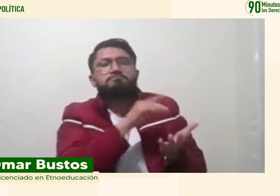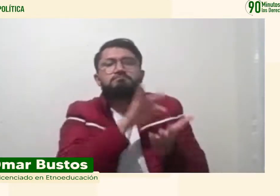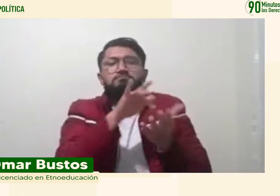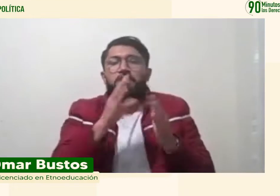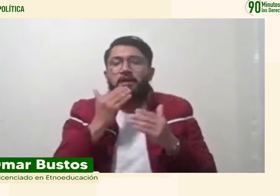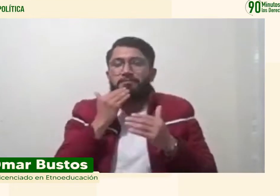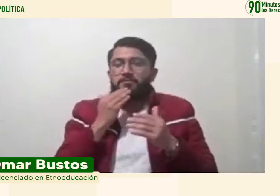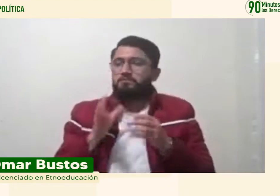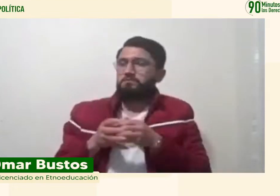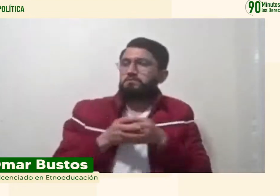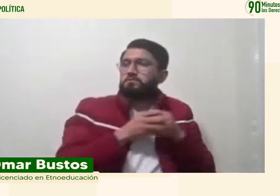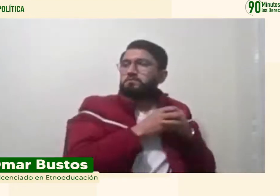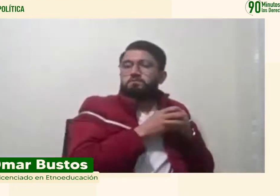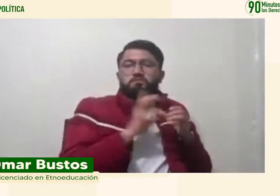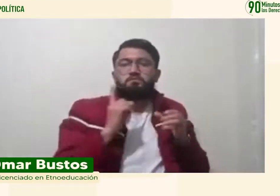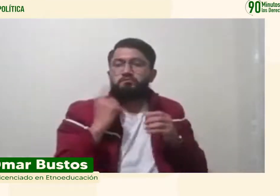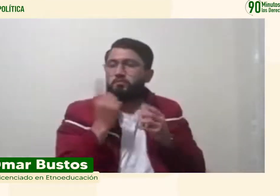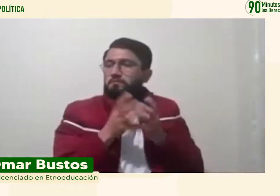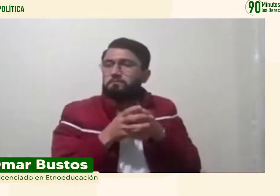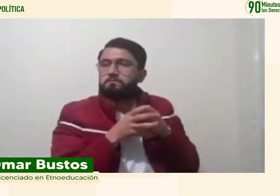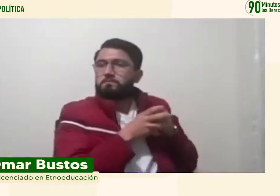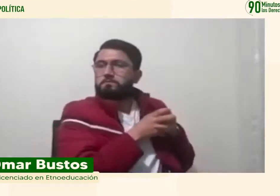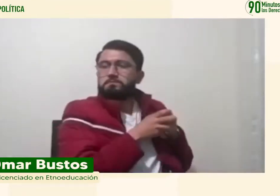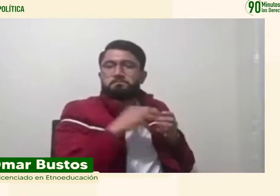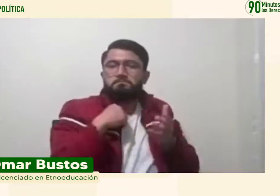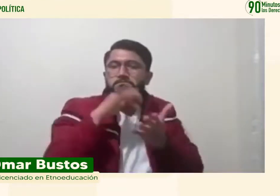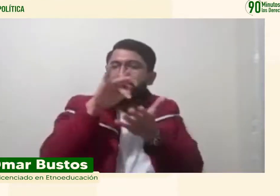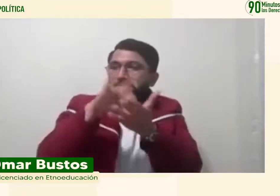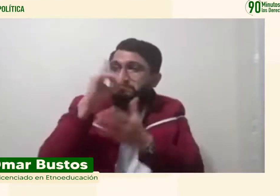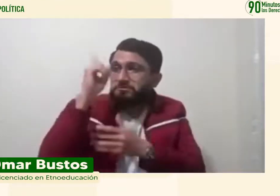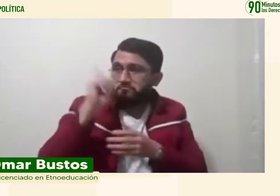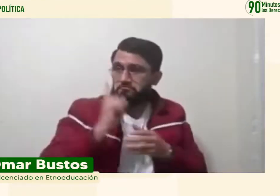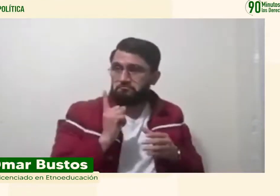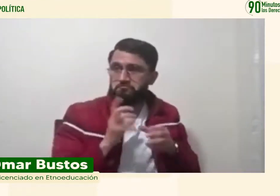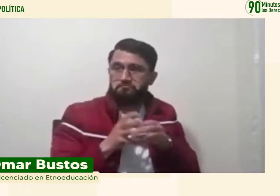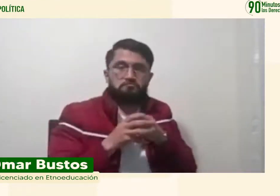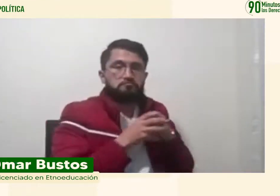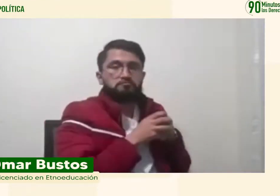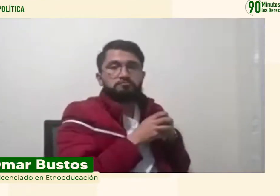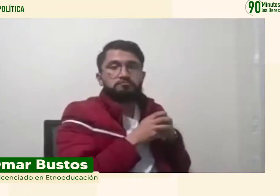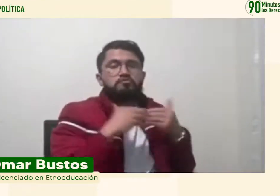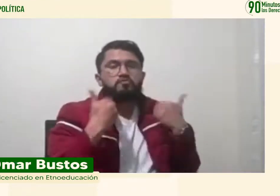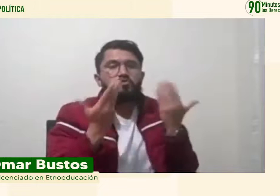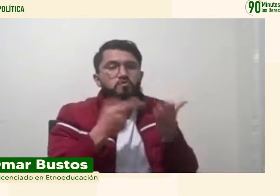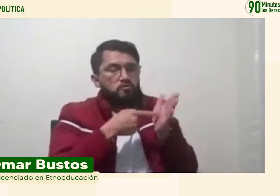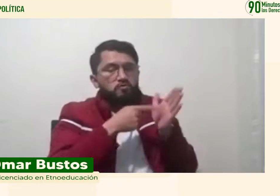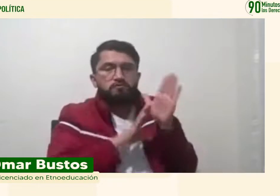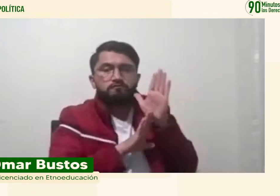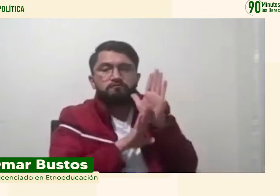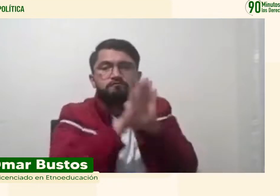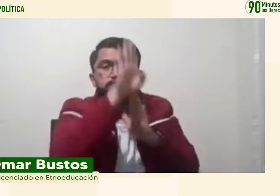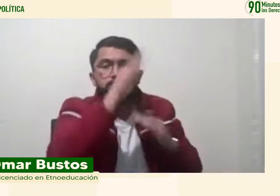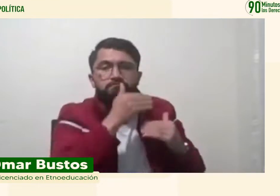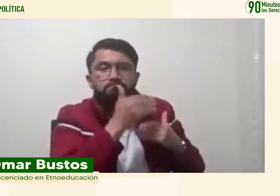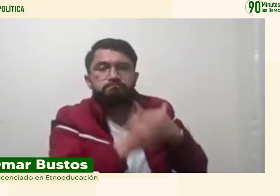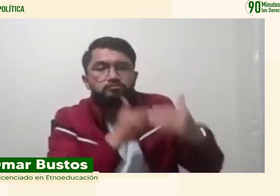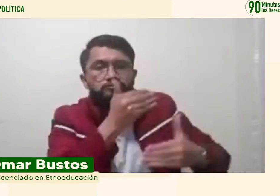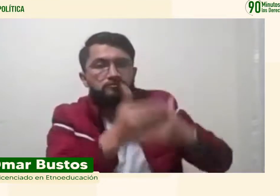organizaciones si no participaron por ejemplo organizaciones de solos no participarán en política cómo se